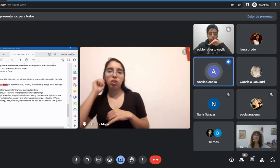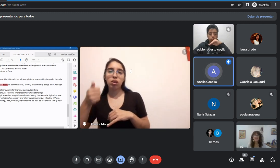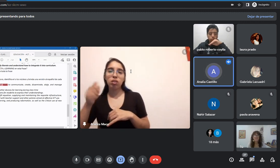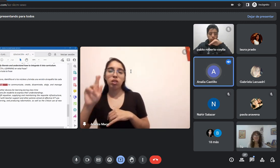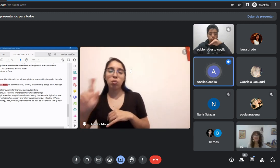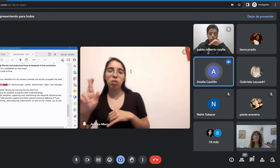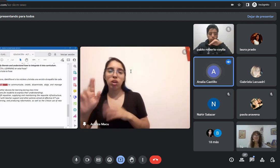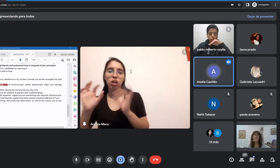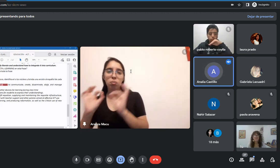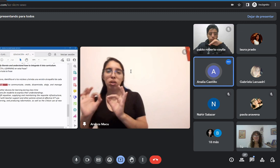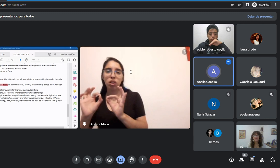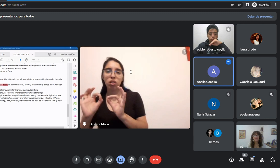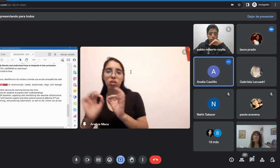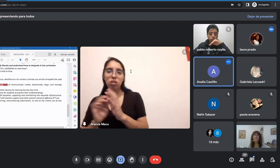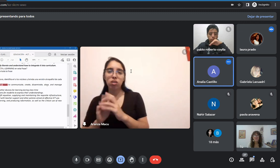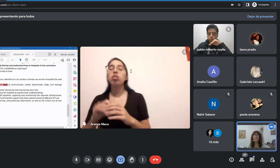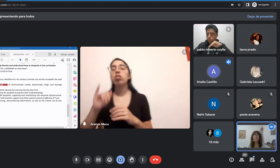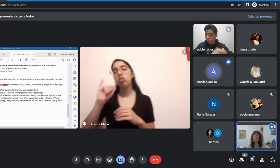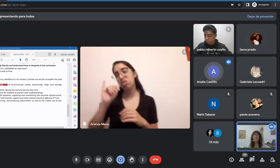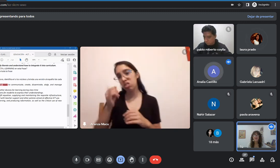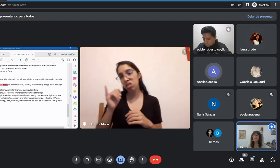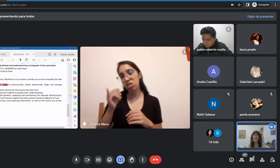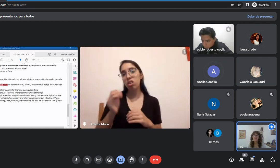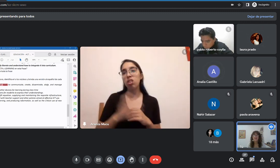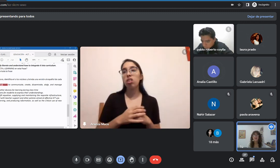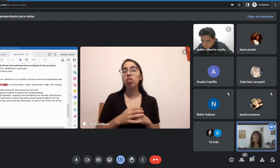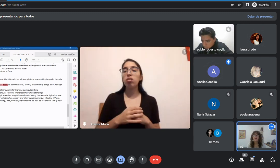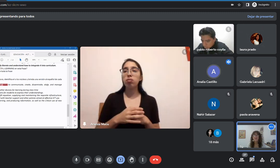también como opción. Store, ¿qué puede ser?